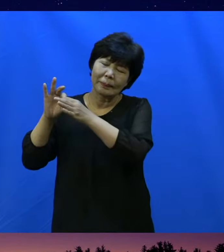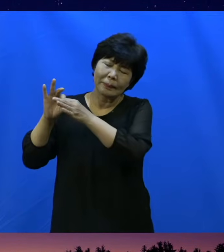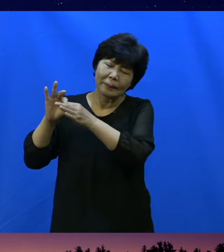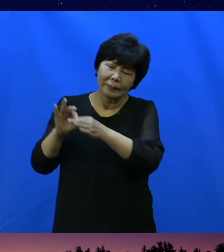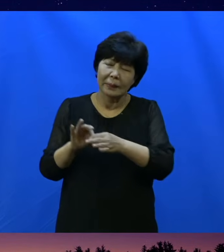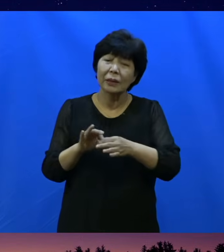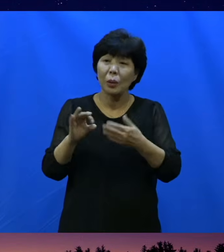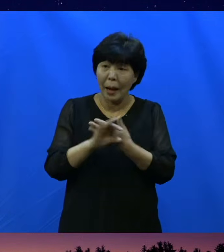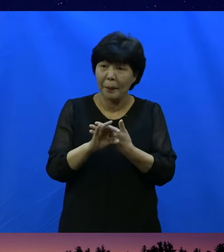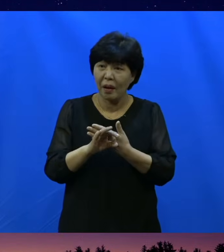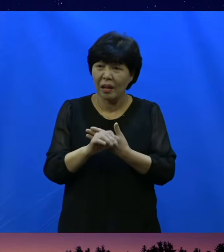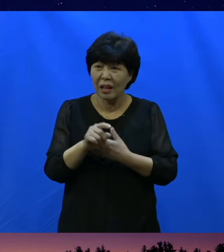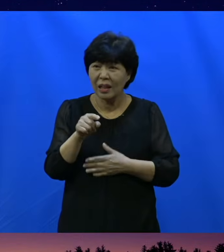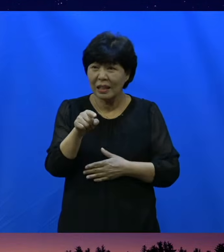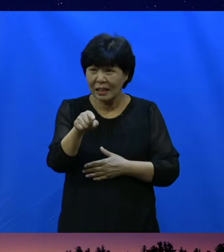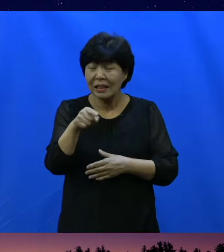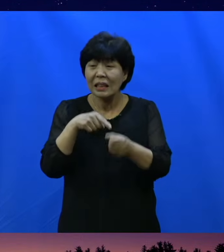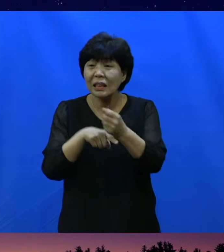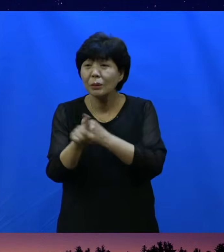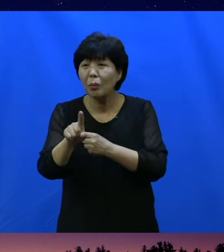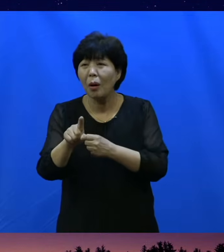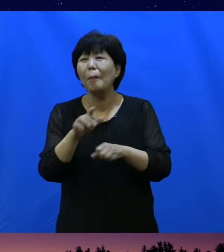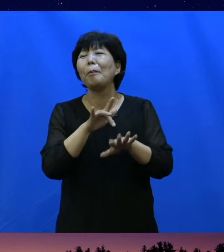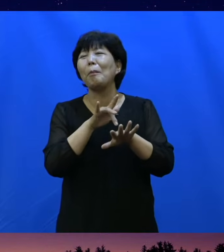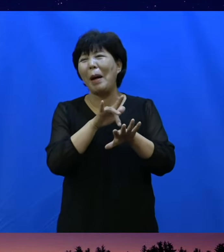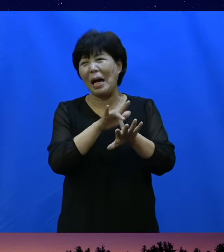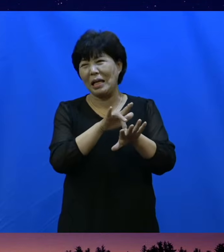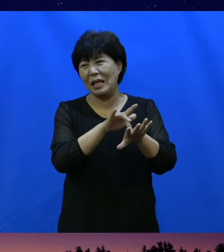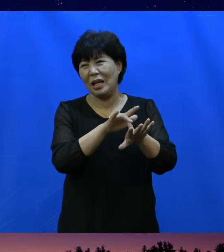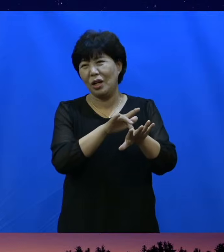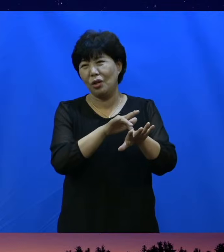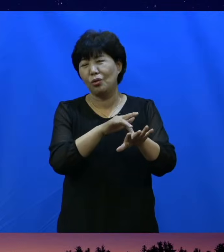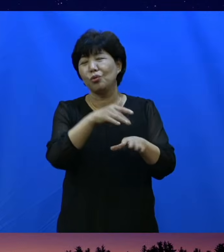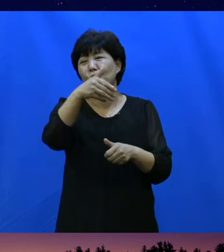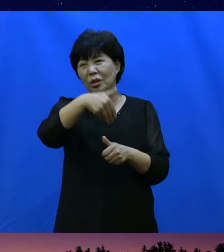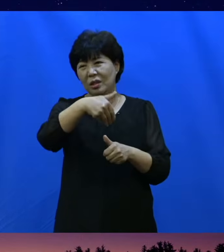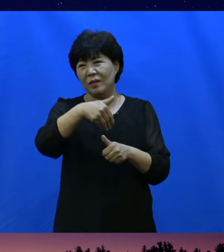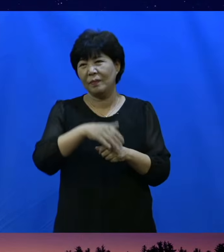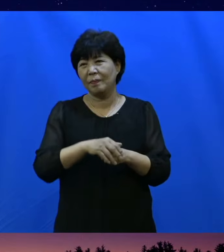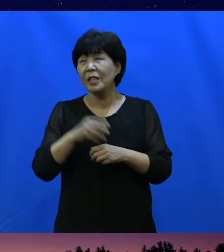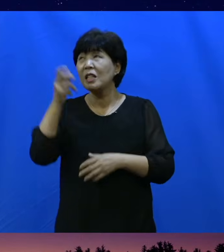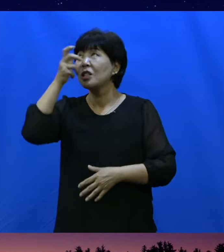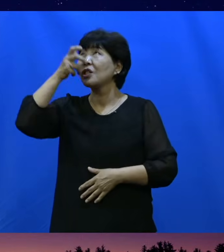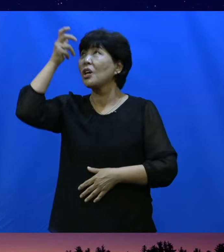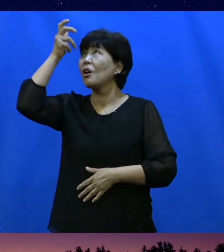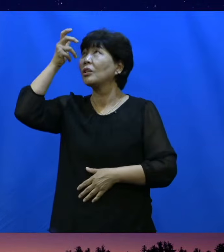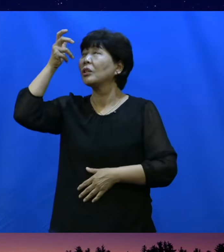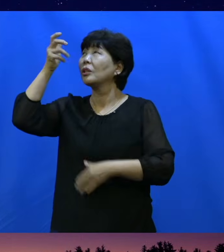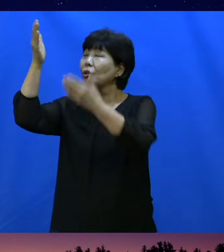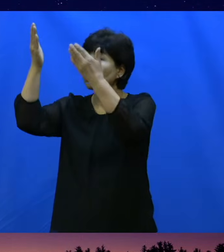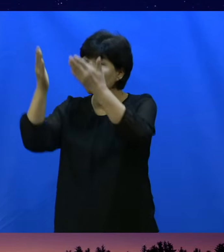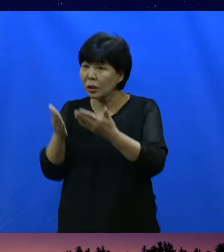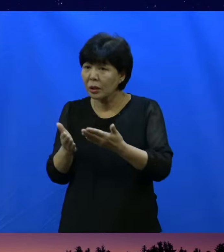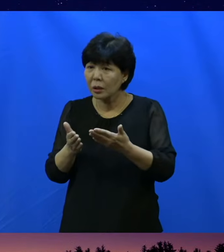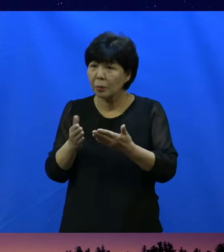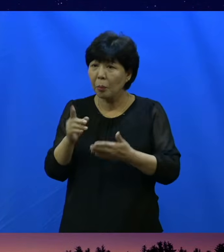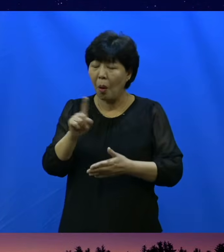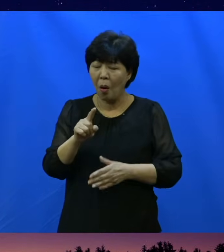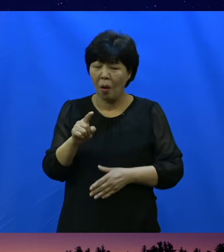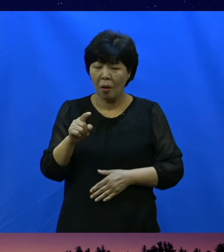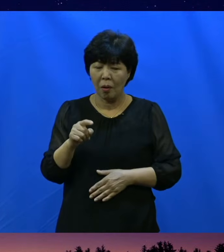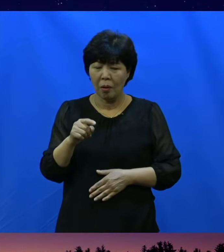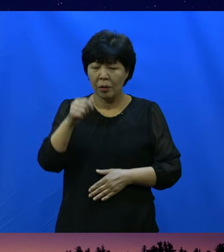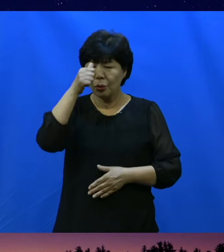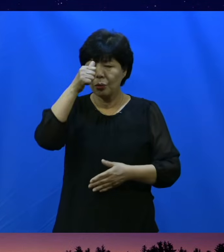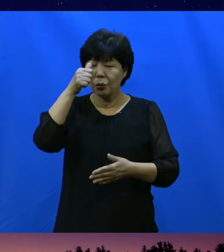그 마귀가 주는 거잖아요, 여러분. 근데 여러분, 성령이 주시는 것은 그 죄를 깨닫게 하고 책망하시지만 결국은 우리를 회개의